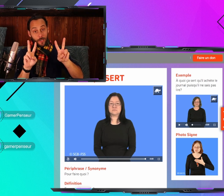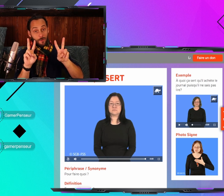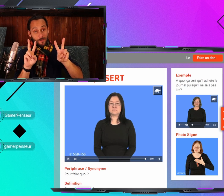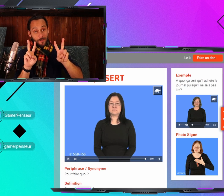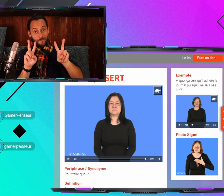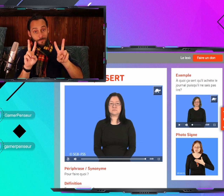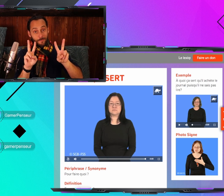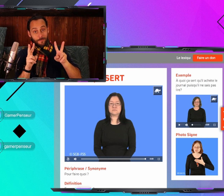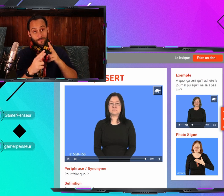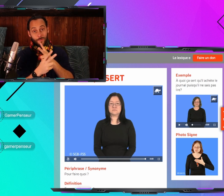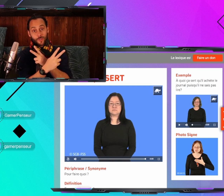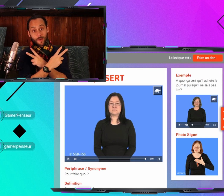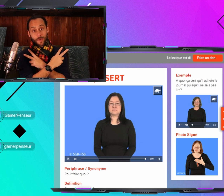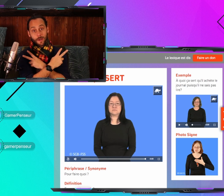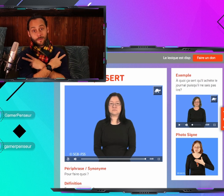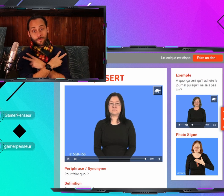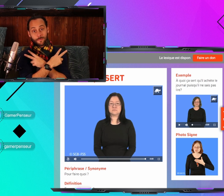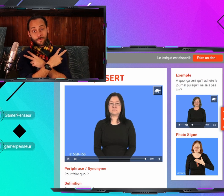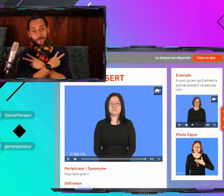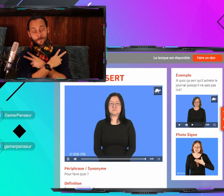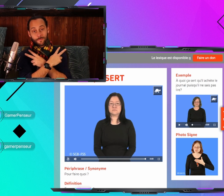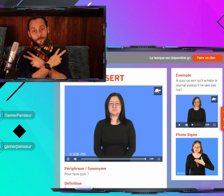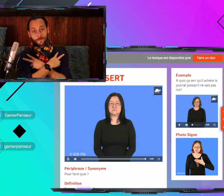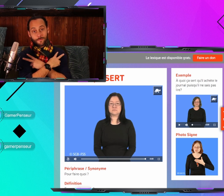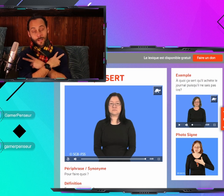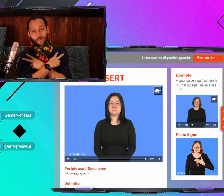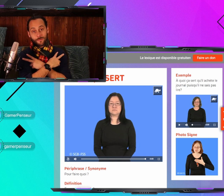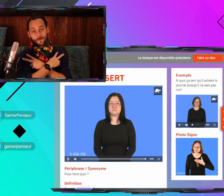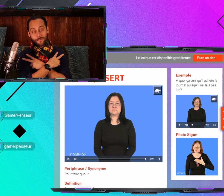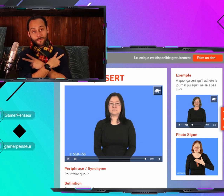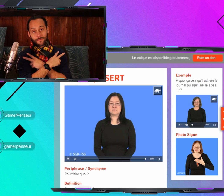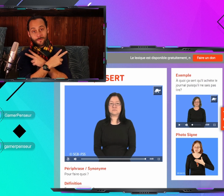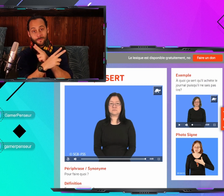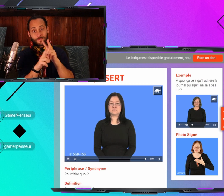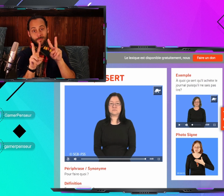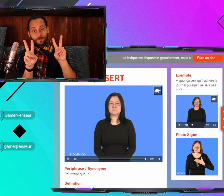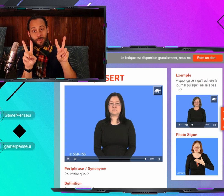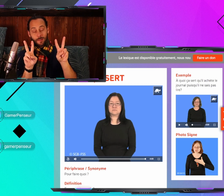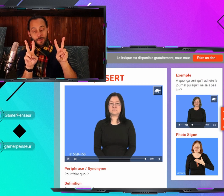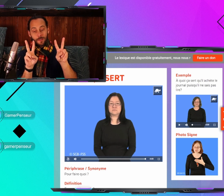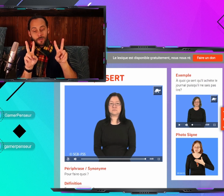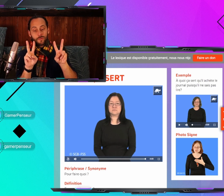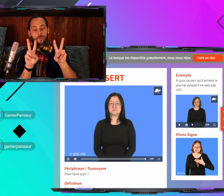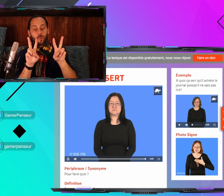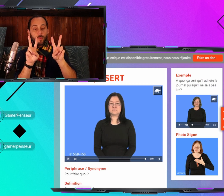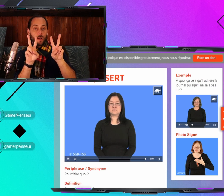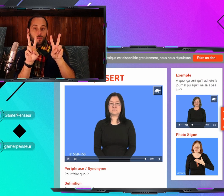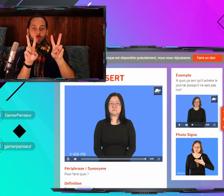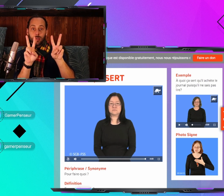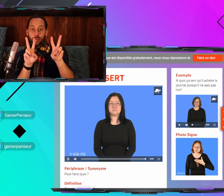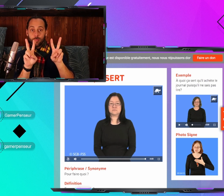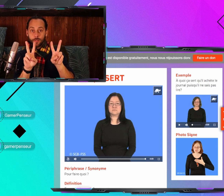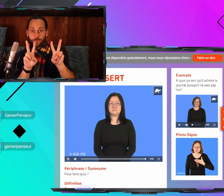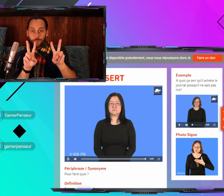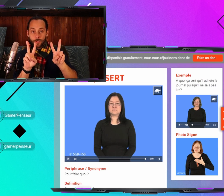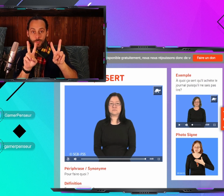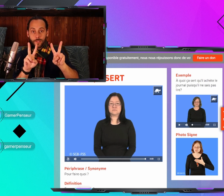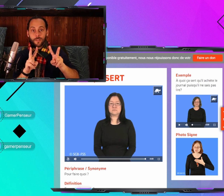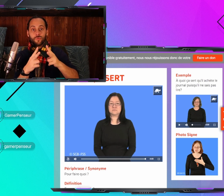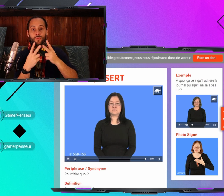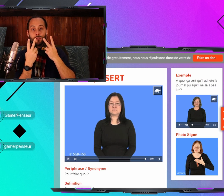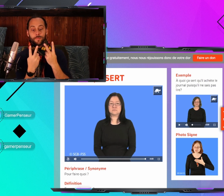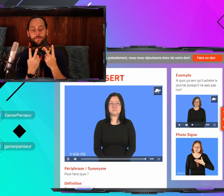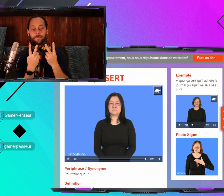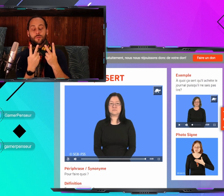Comme vacances, que je rappelle. Vacances. Sauf qu'on part, on a les deux mains devant et on